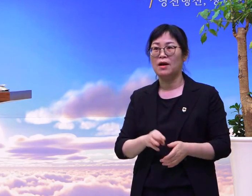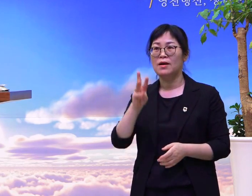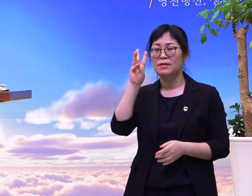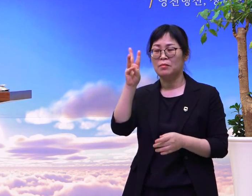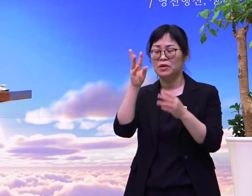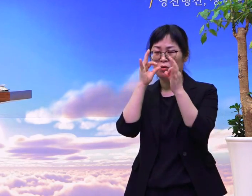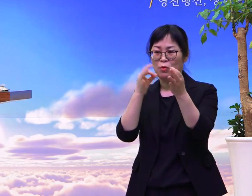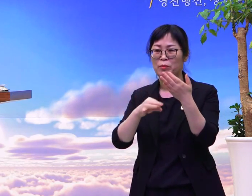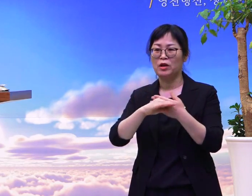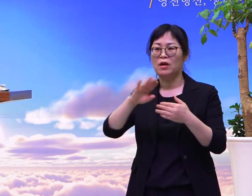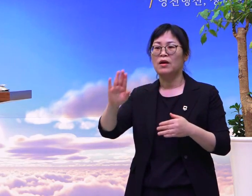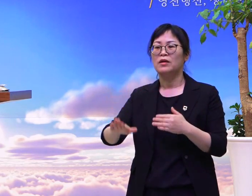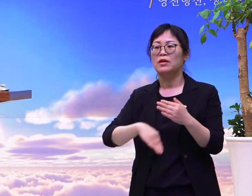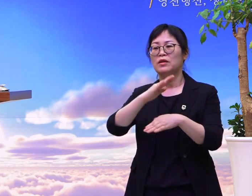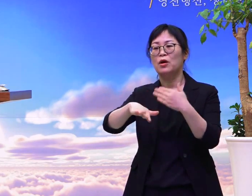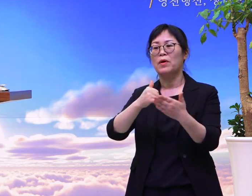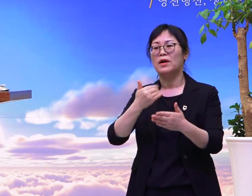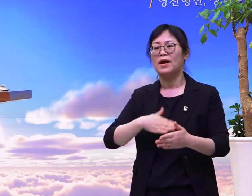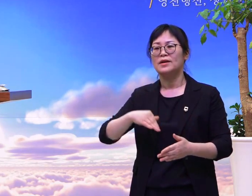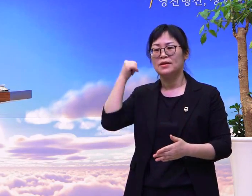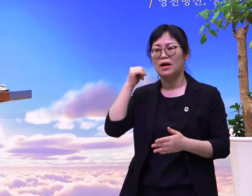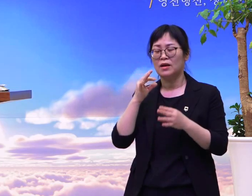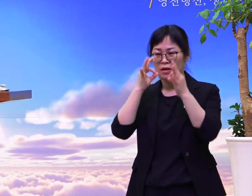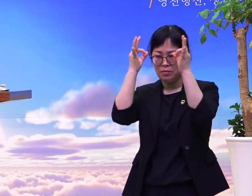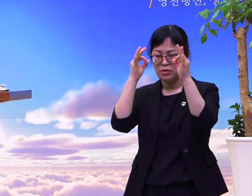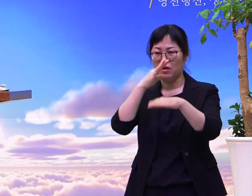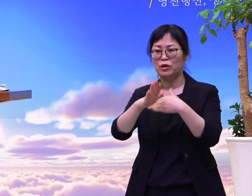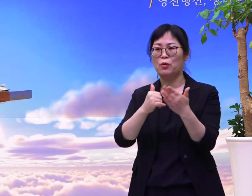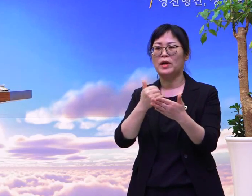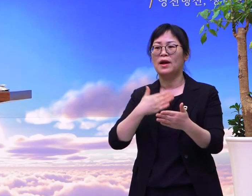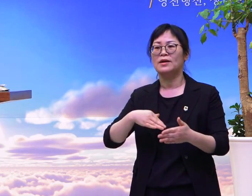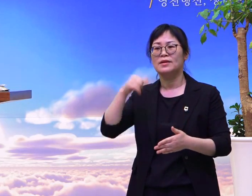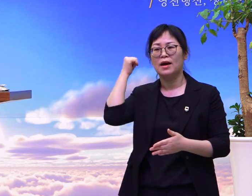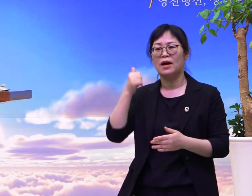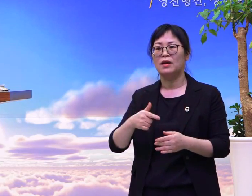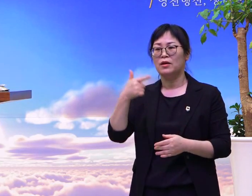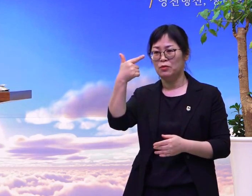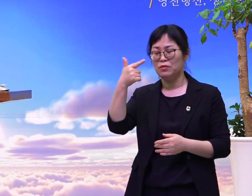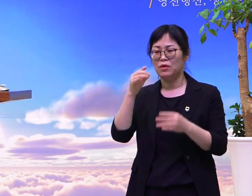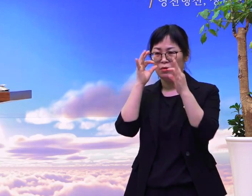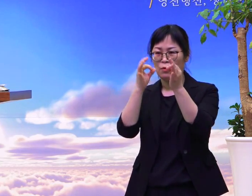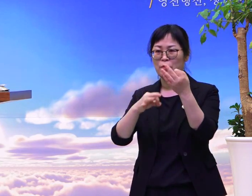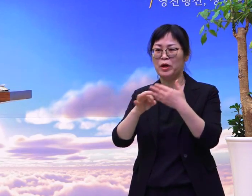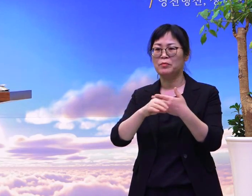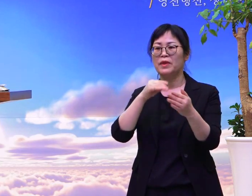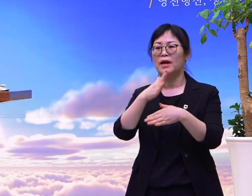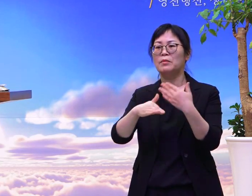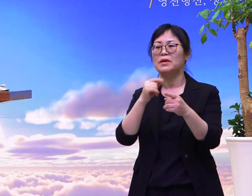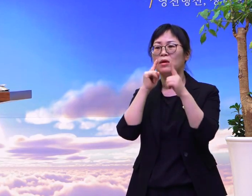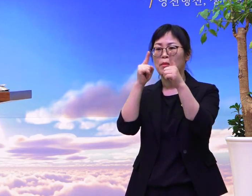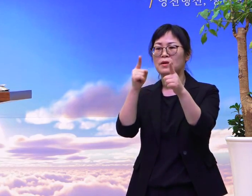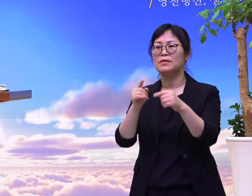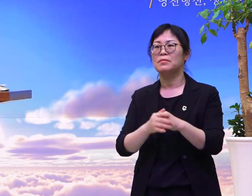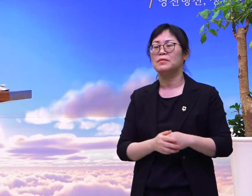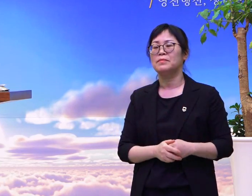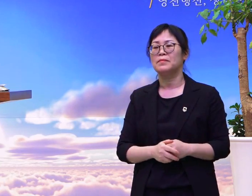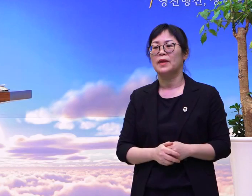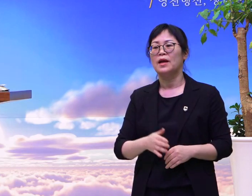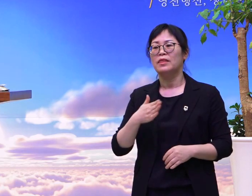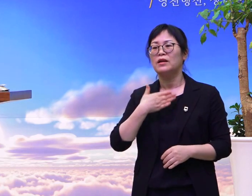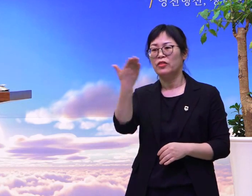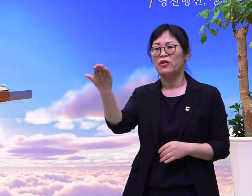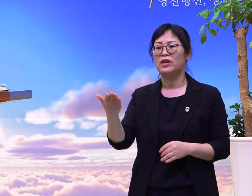보면 여호와를 알자. 힘써 여호와를 알자. 그 6절의 마지막 부분에 보면 하나님께서 이렇게 말씀하시는 것 같습니다.